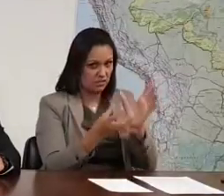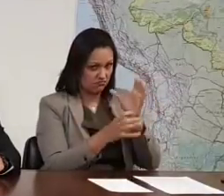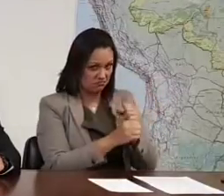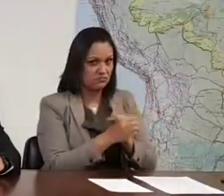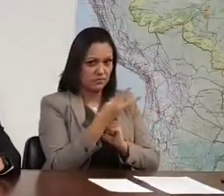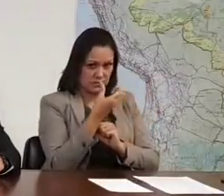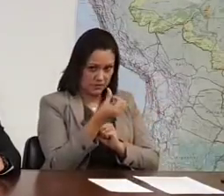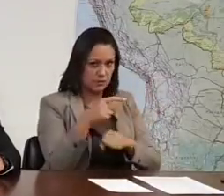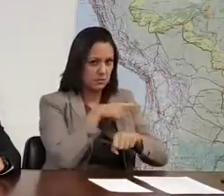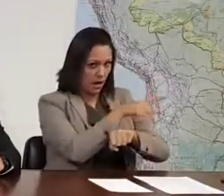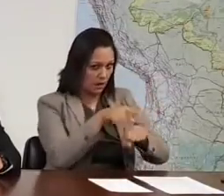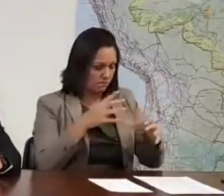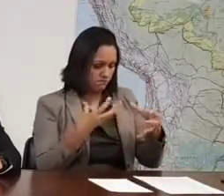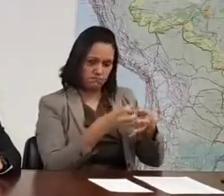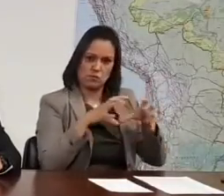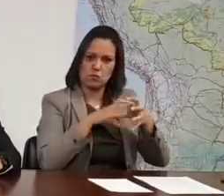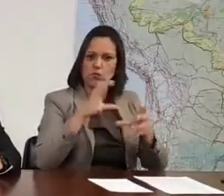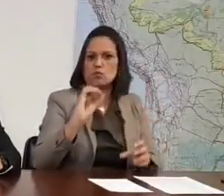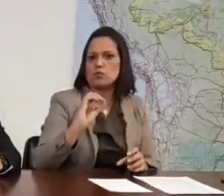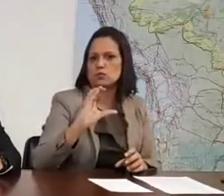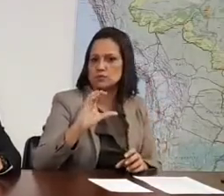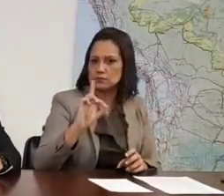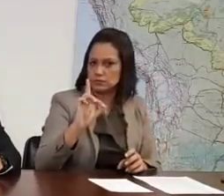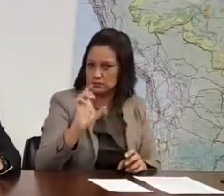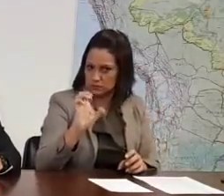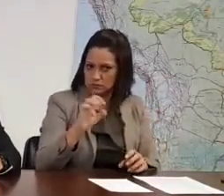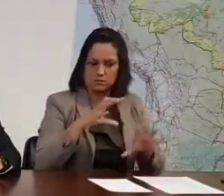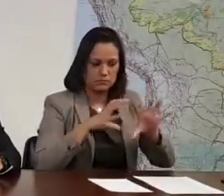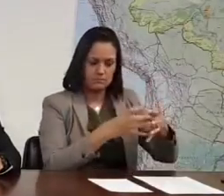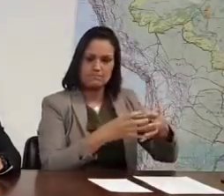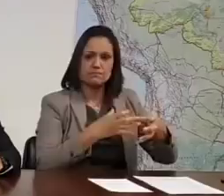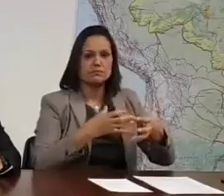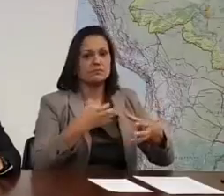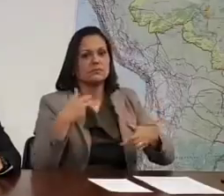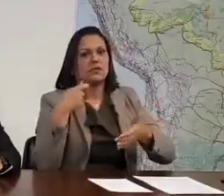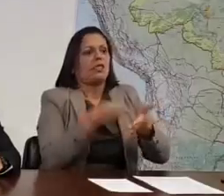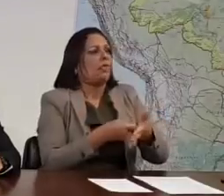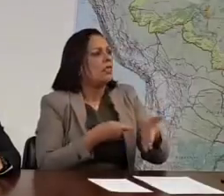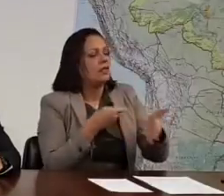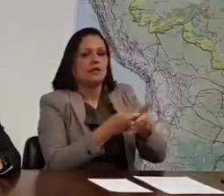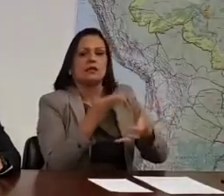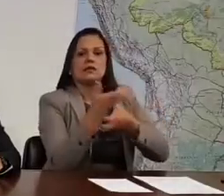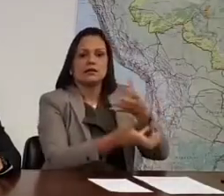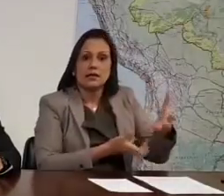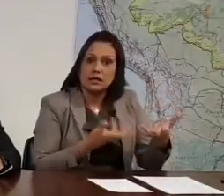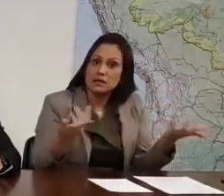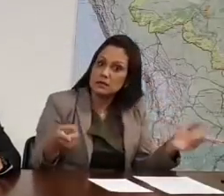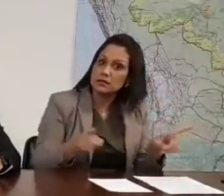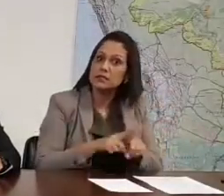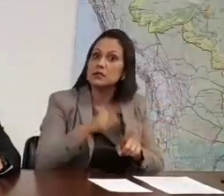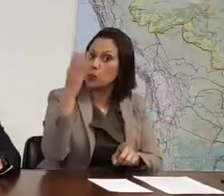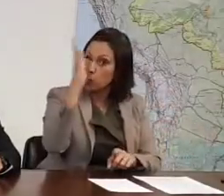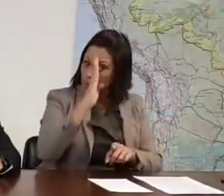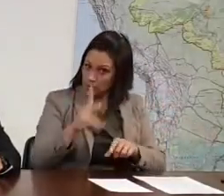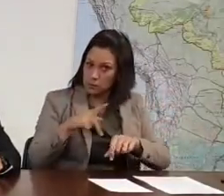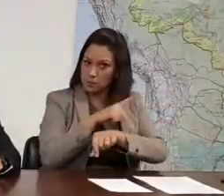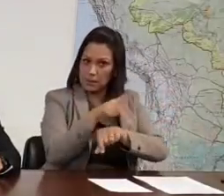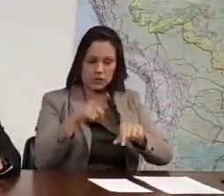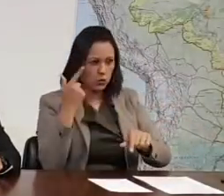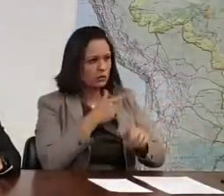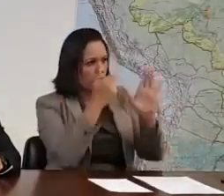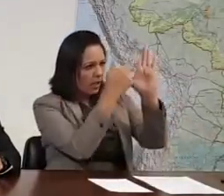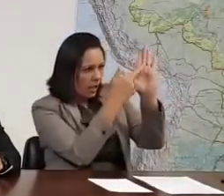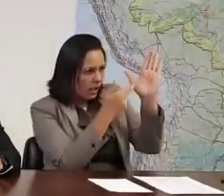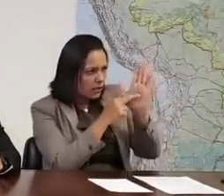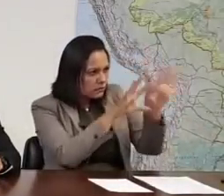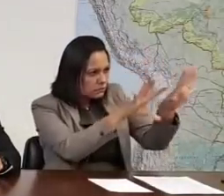países. Onde o país internalizar as práticas da OCDE, ele melhora não